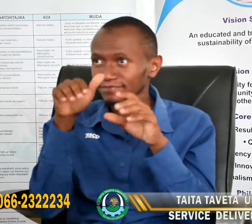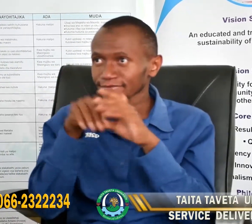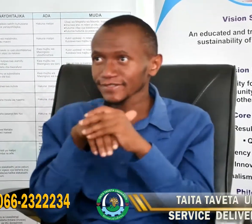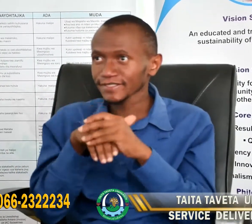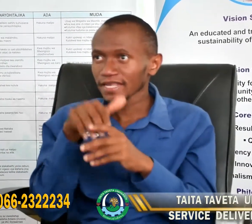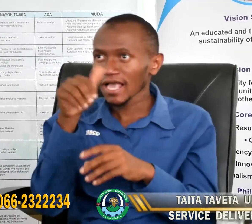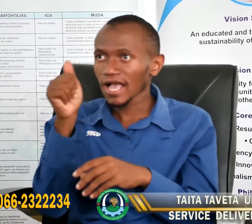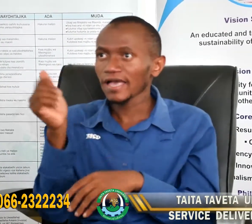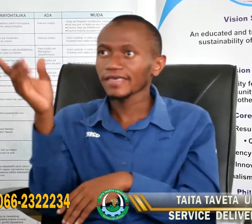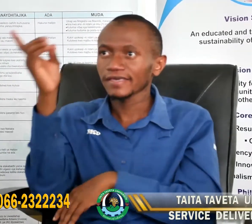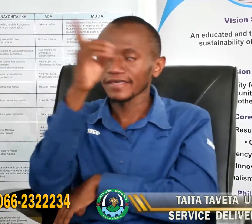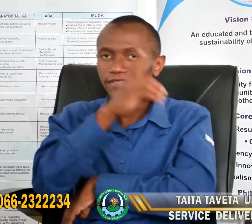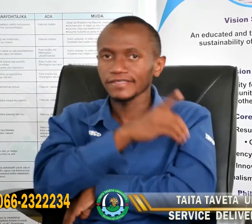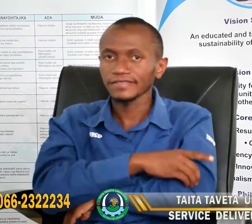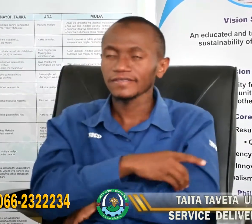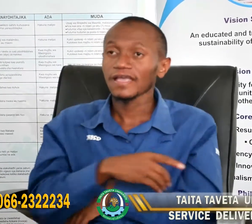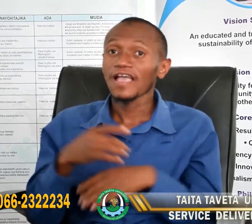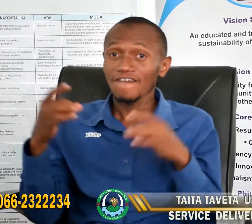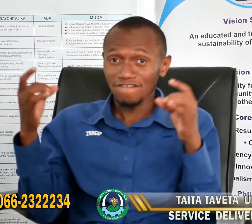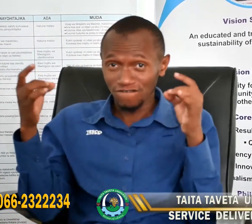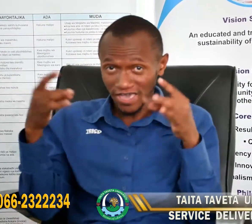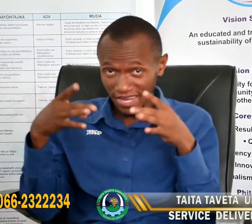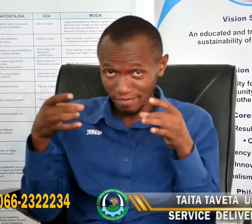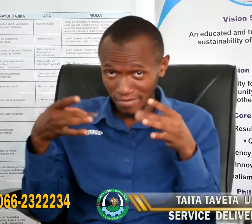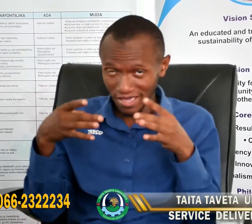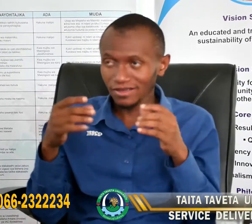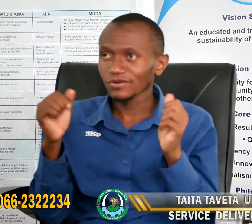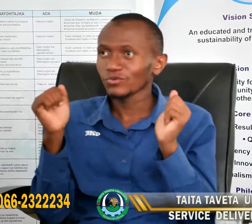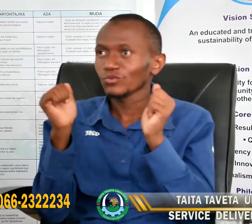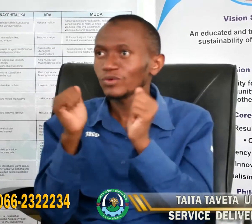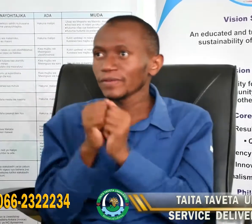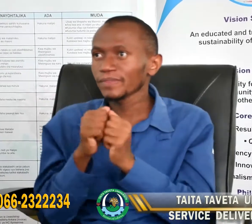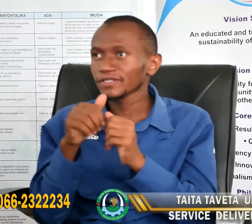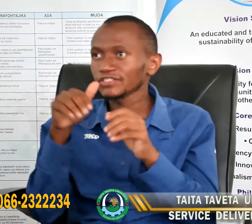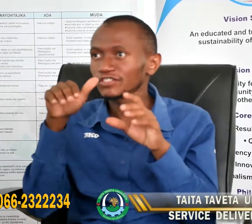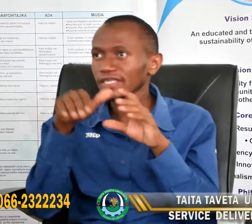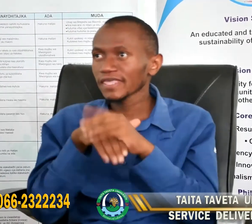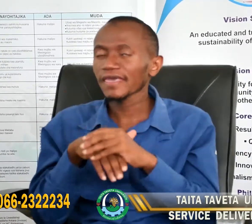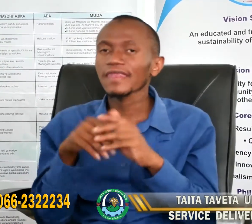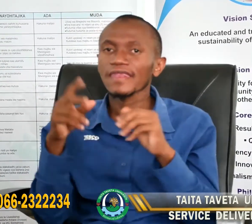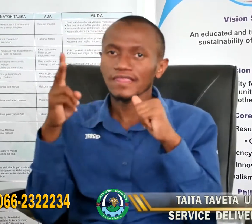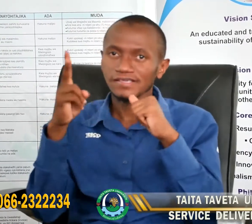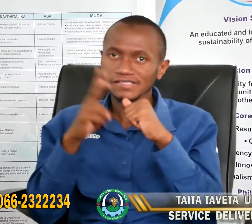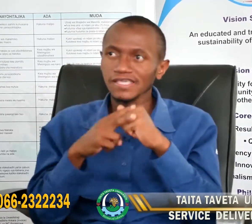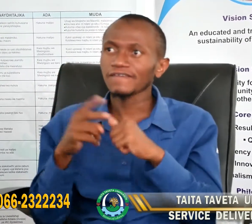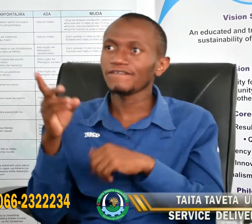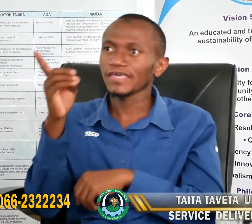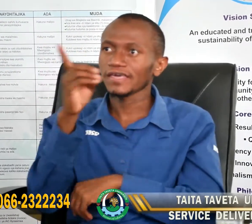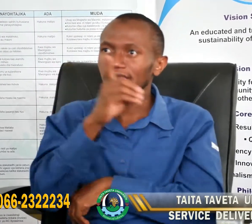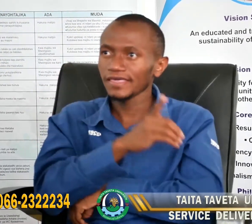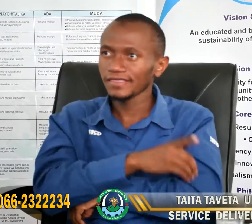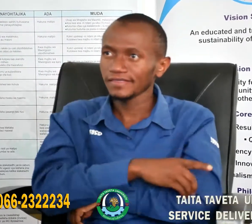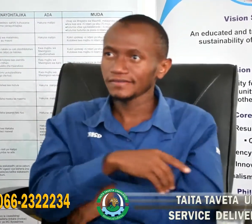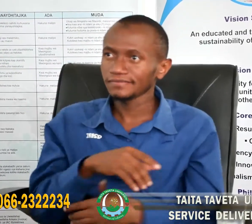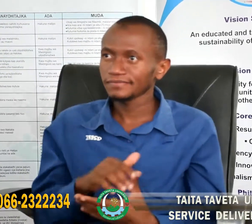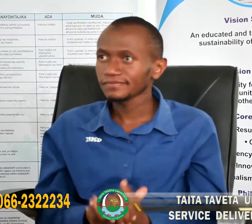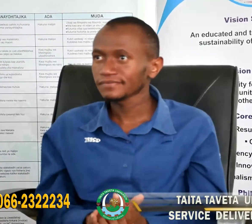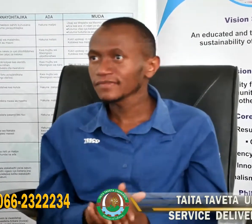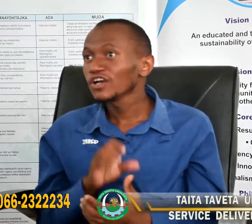ulioidhinishwa. Muda, kukiri upokeaji ni ndani ya siku moja. Kutolewa kwa majibu ni ndani ya siku